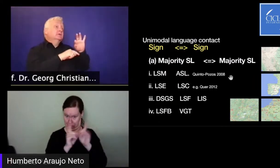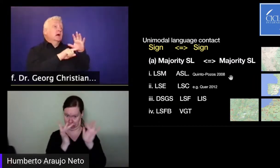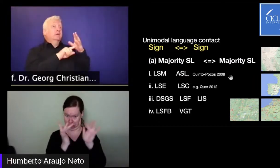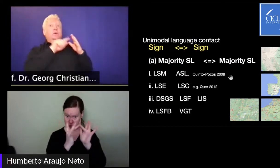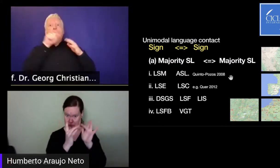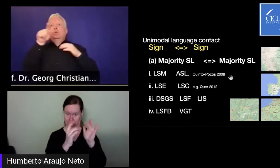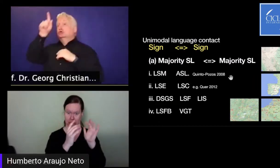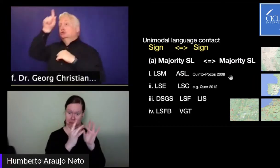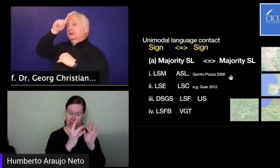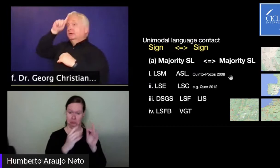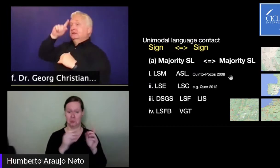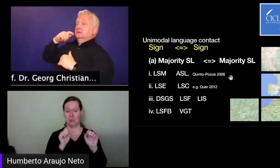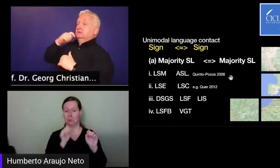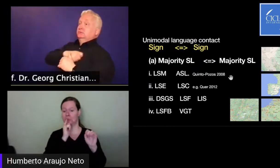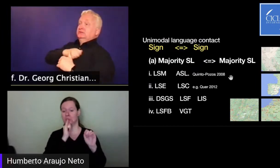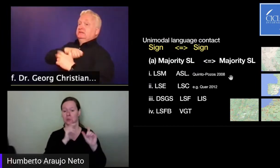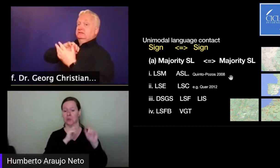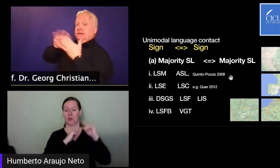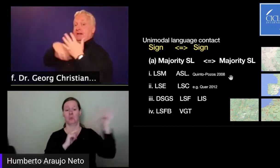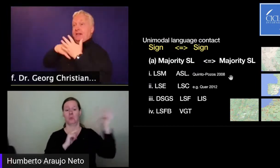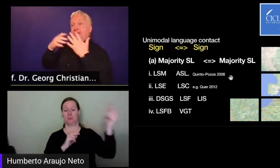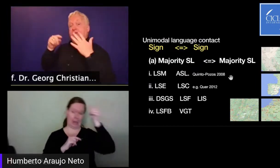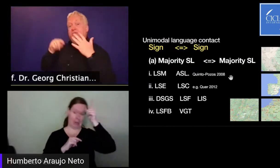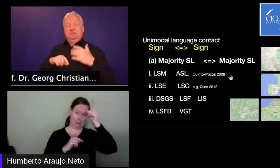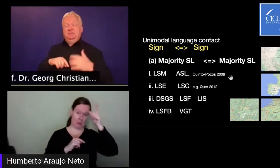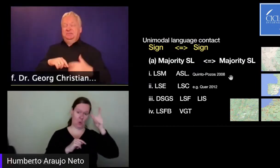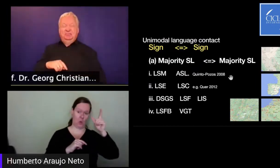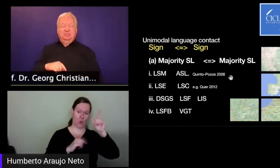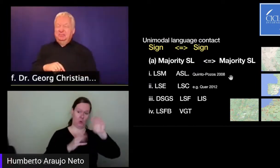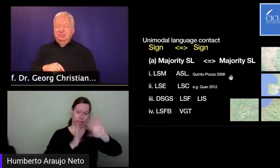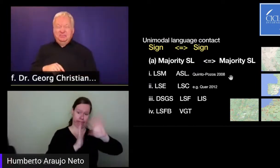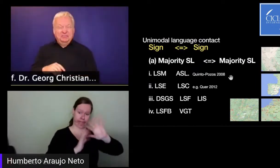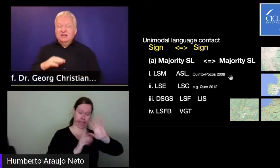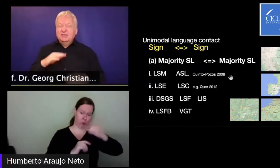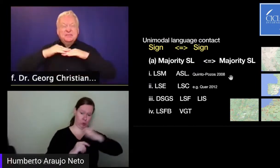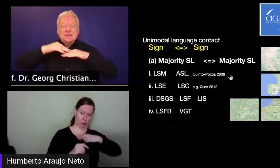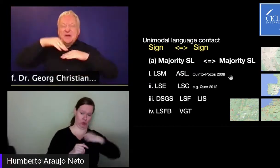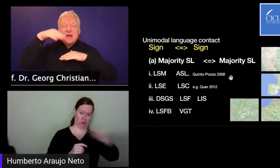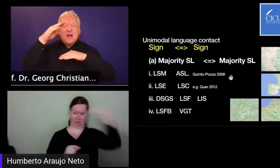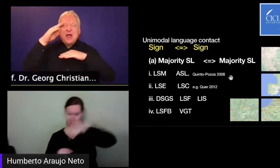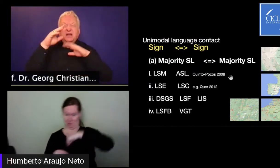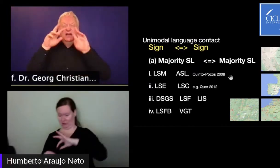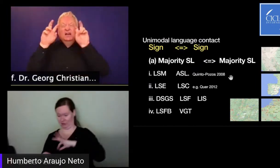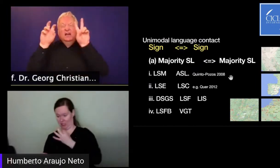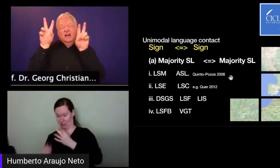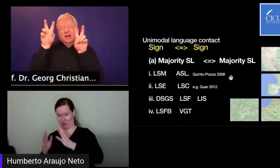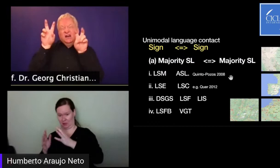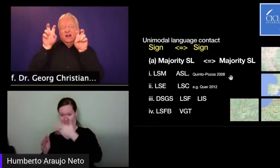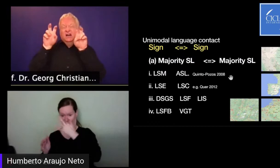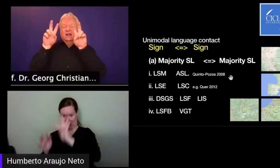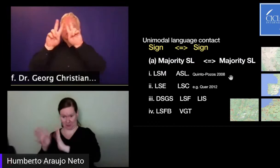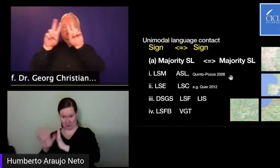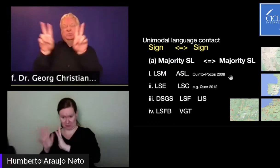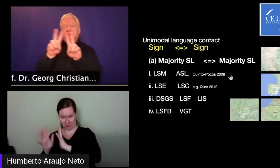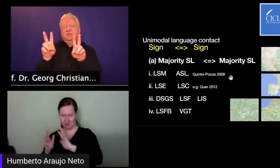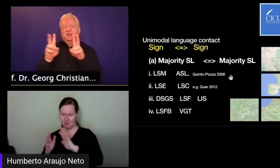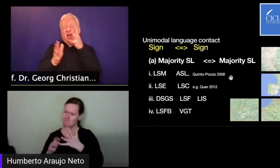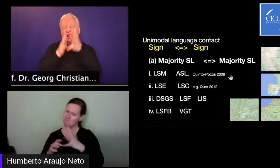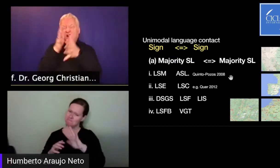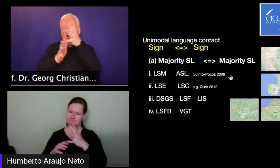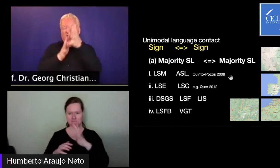concentrado de línguas, né? Que são diferentes, mas que estão ali em contato, fazendo parte